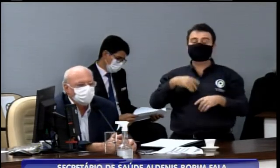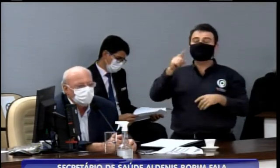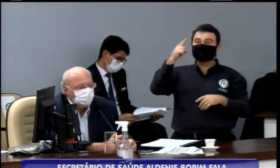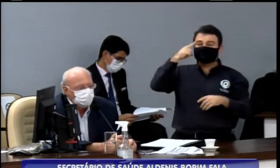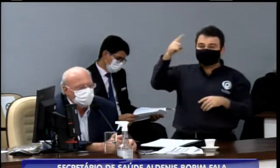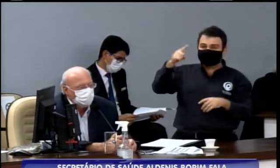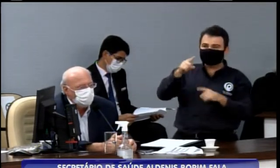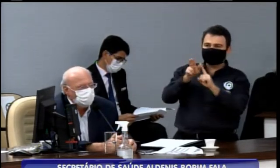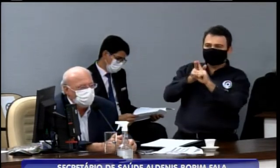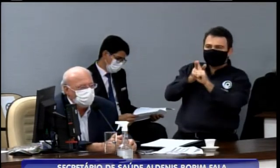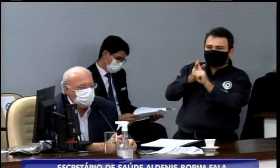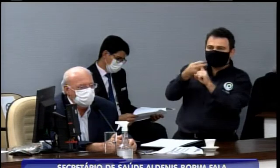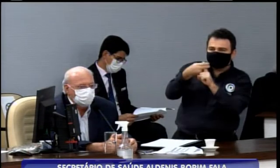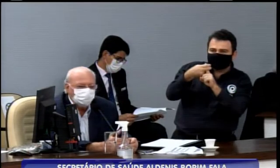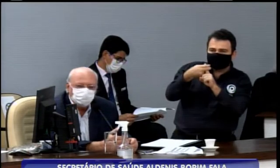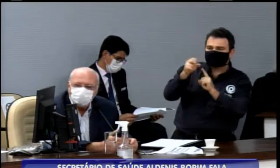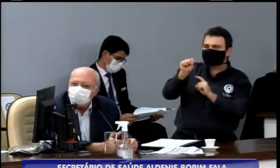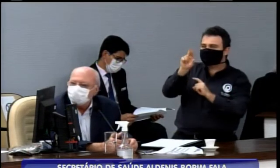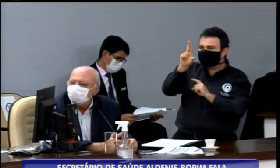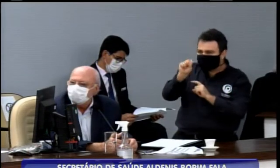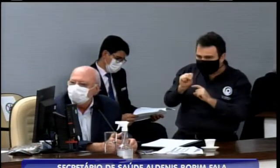para